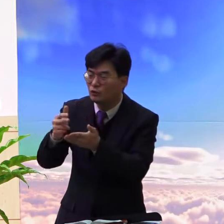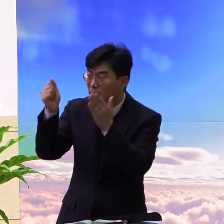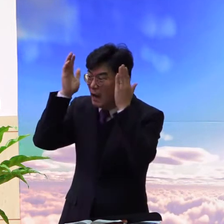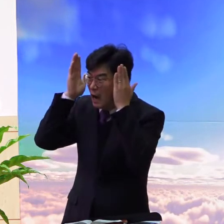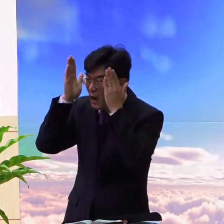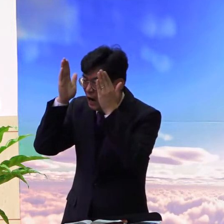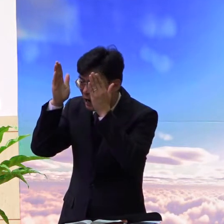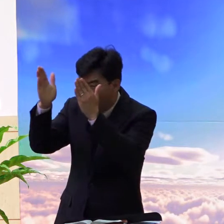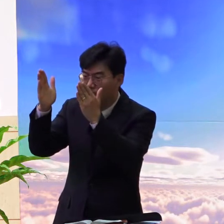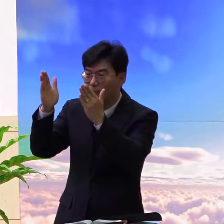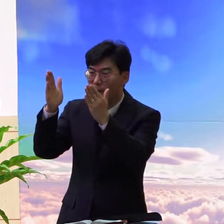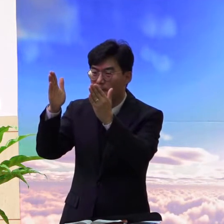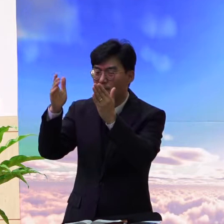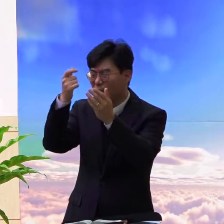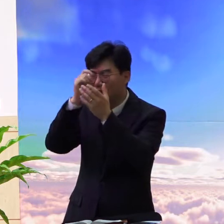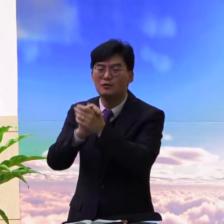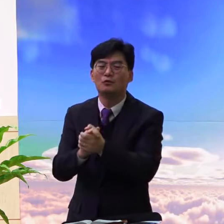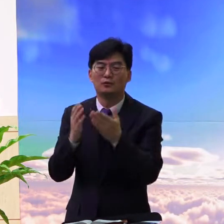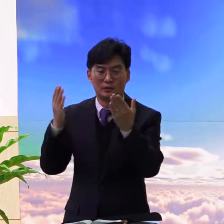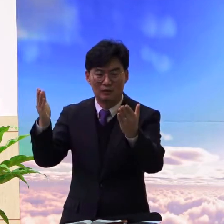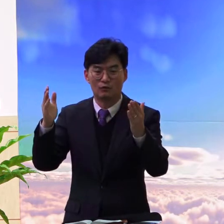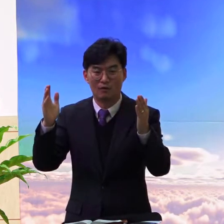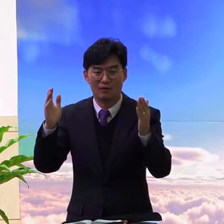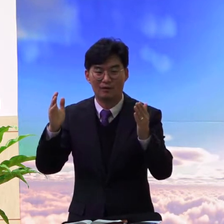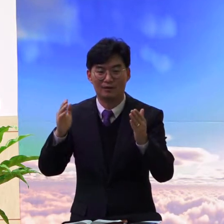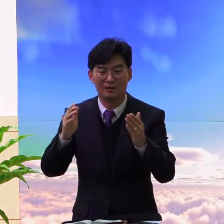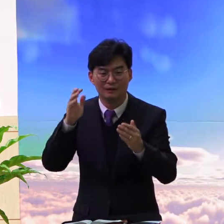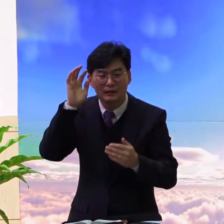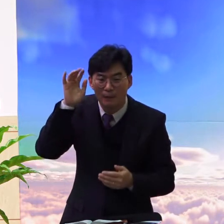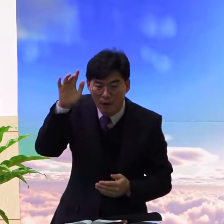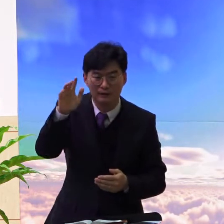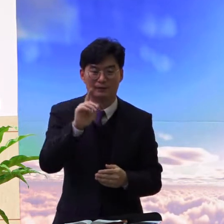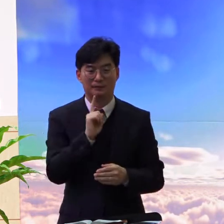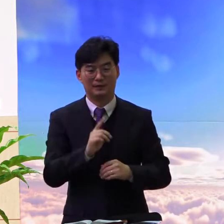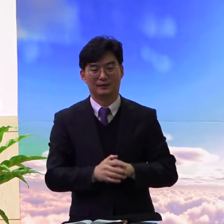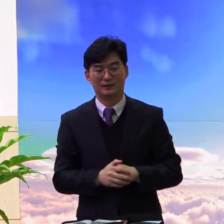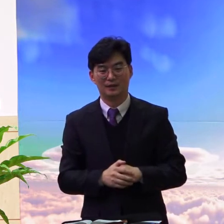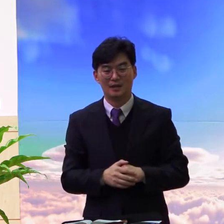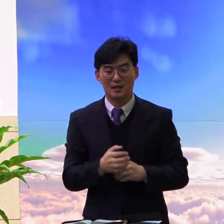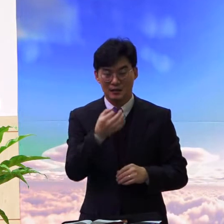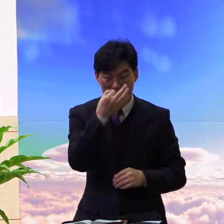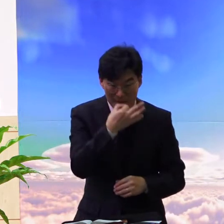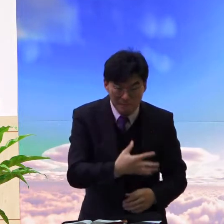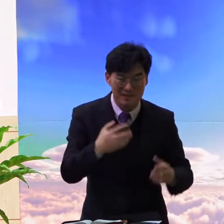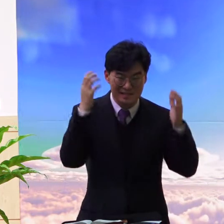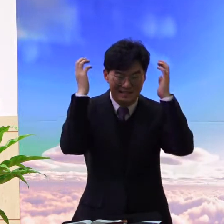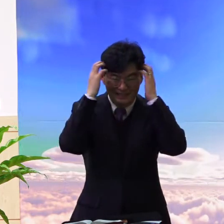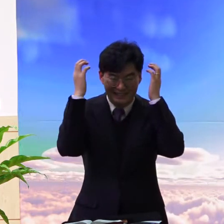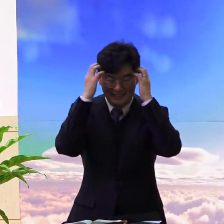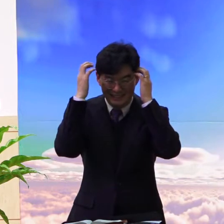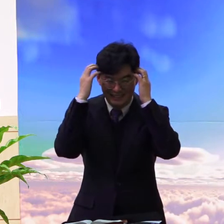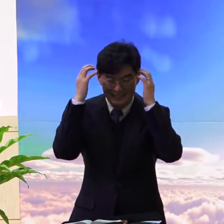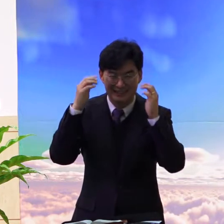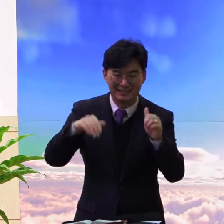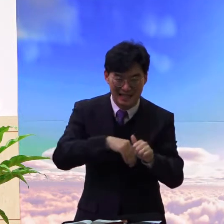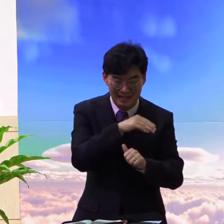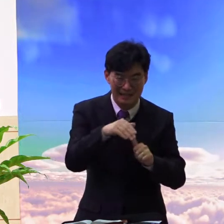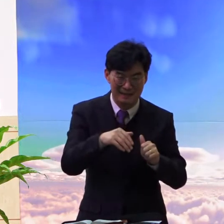내 영혼이 마른 땅같이 주님을 그렇게 사모합니다. 고통 중에 있던 다윗의